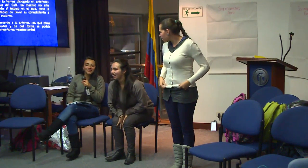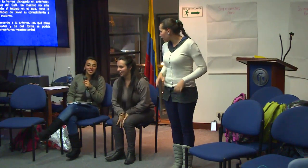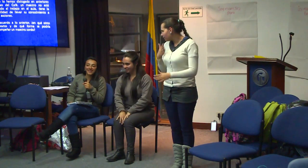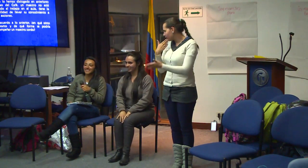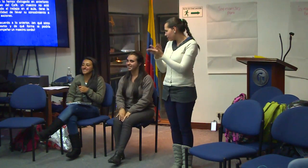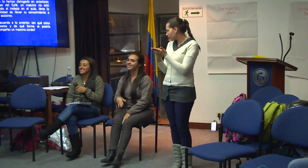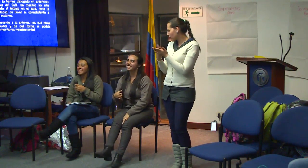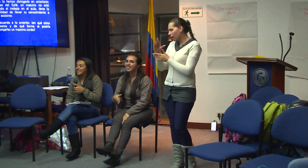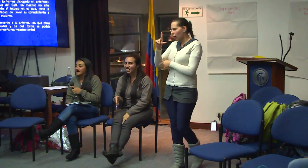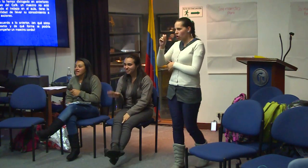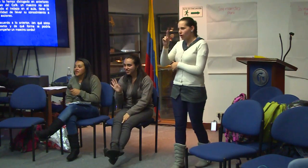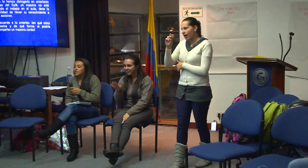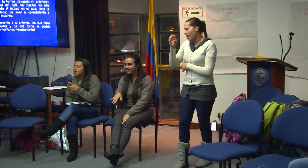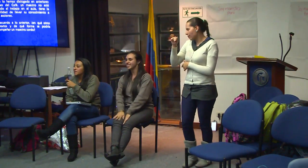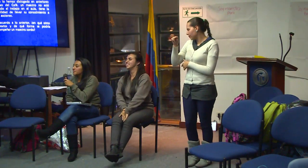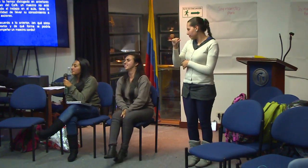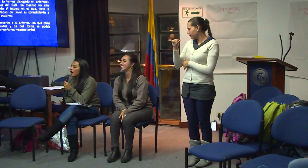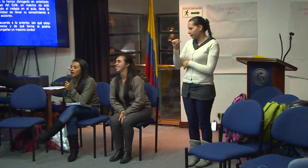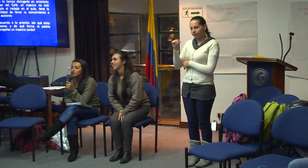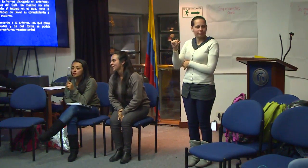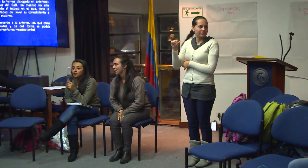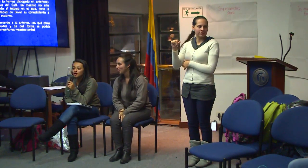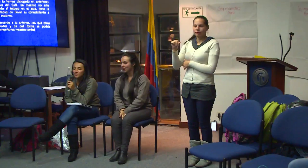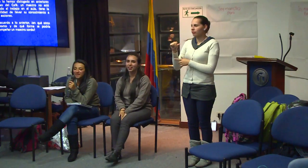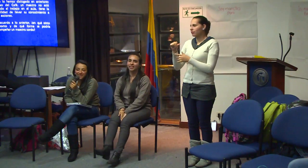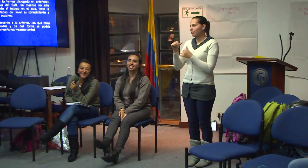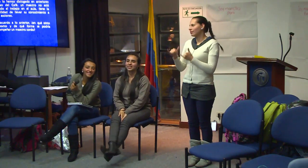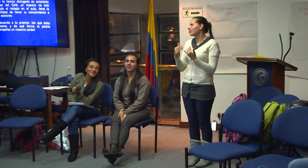Gracias, Lorena. Bueno, ahora los